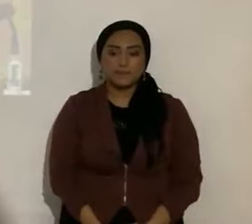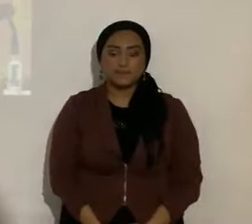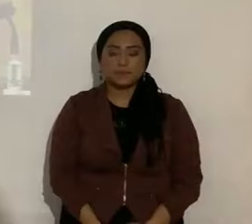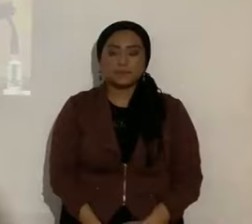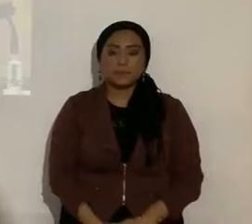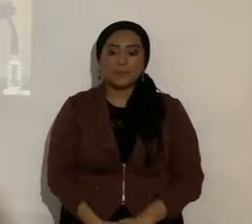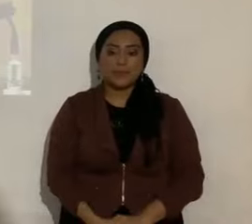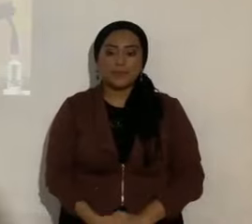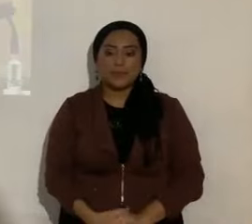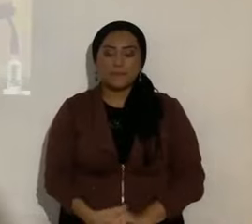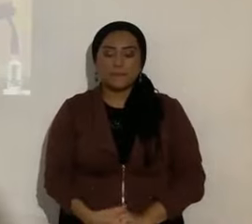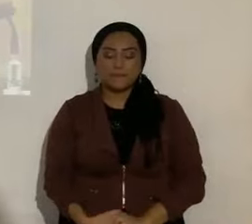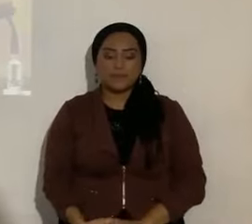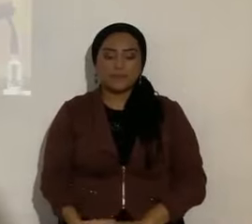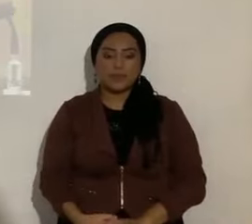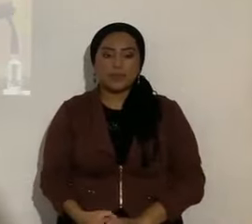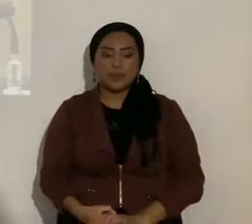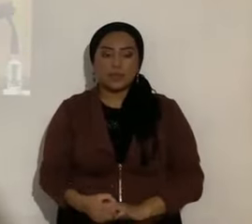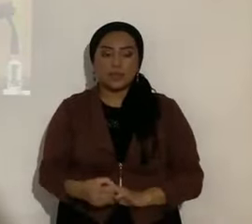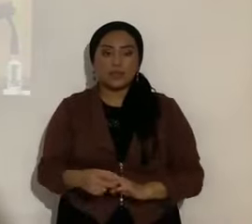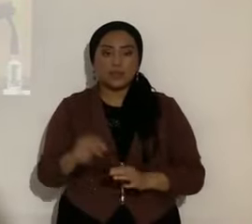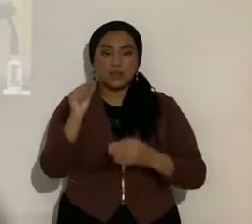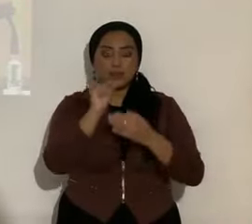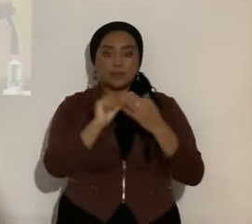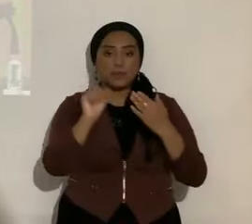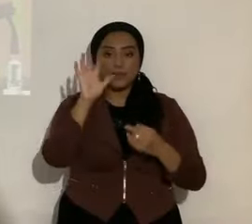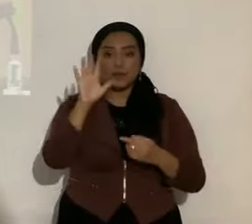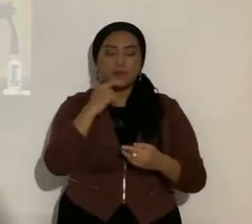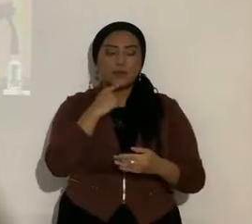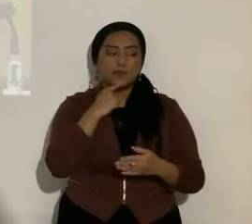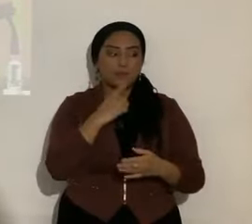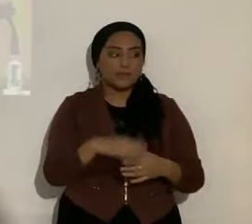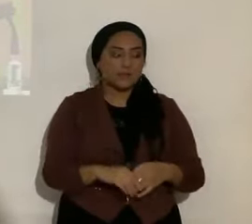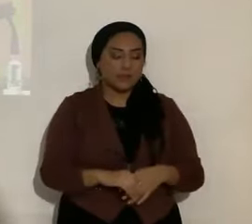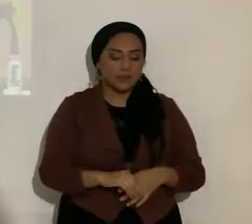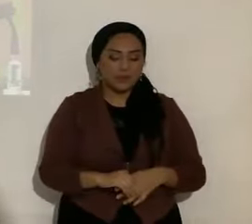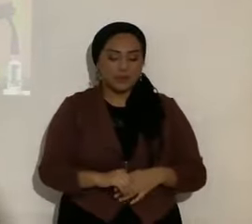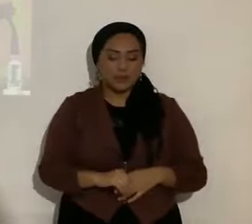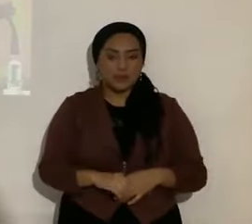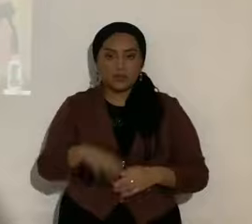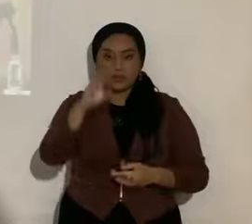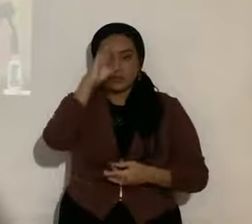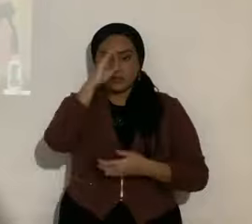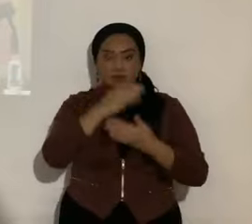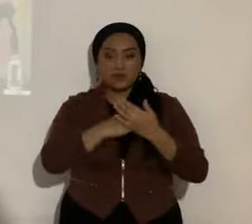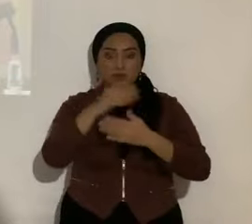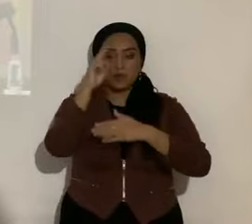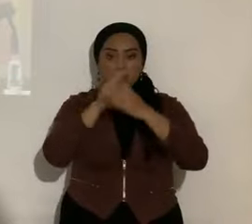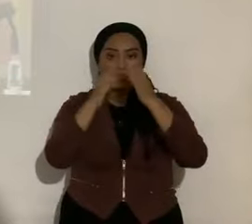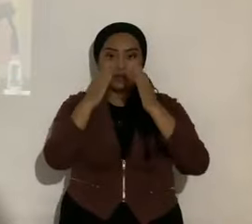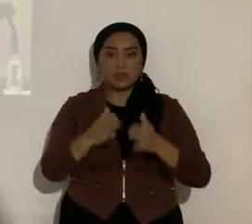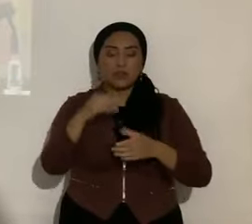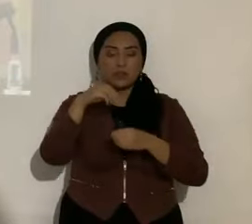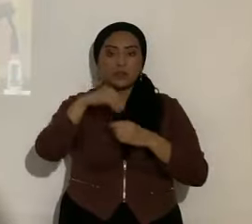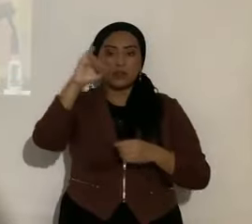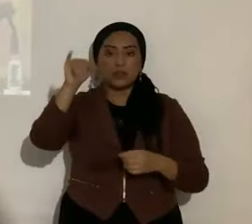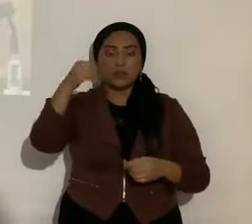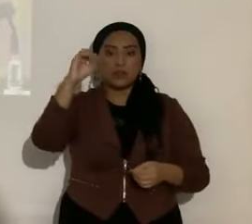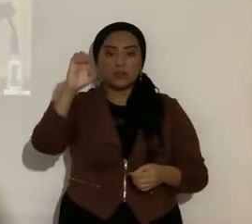Betel. ¿Sí? Y aquí en el verso 5 dice, los hijos de los profetas que estaban en